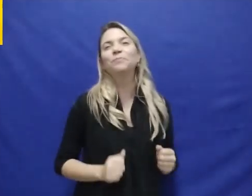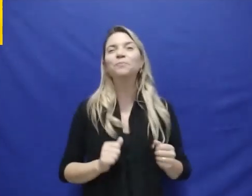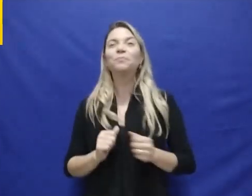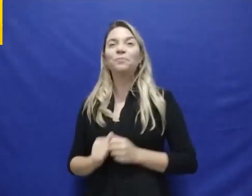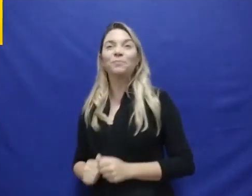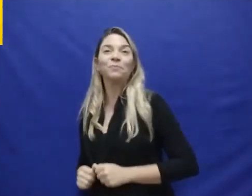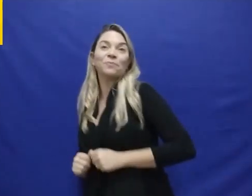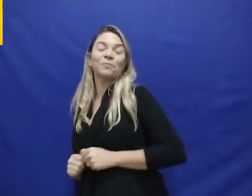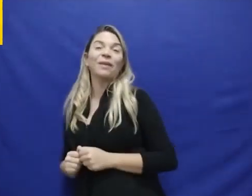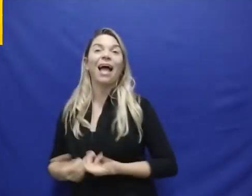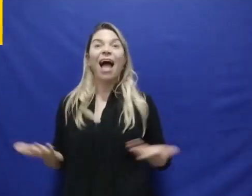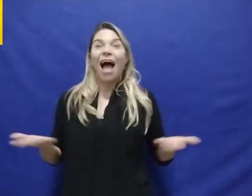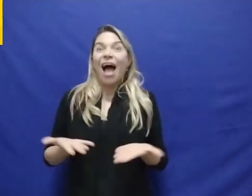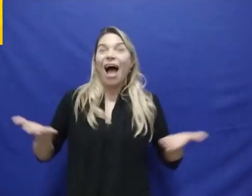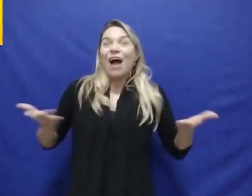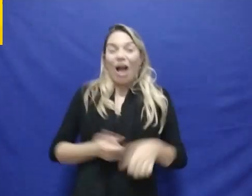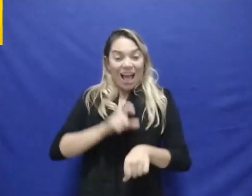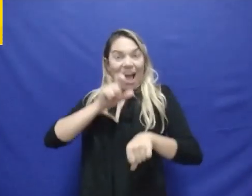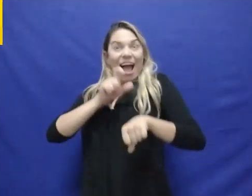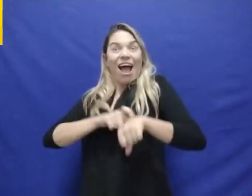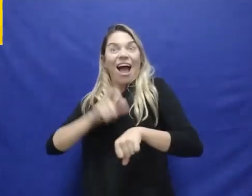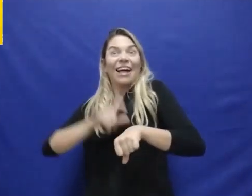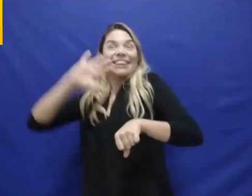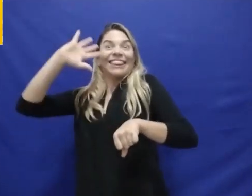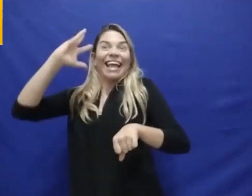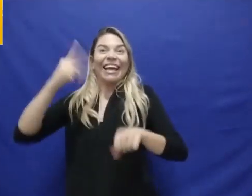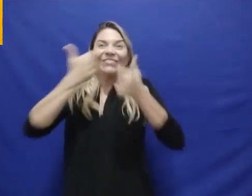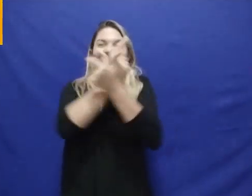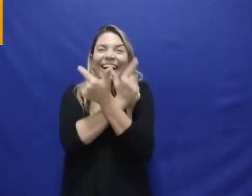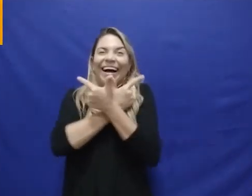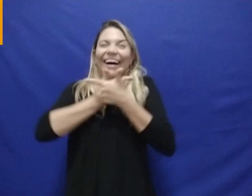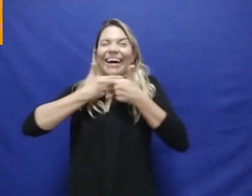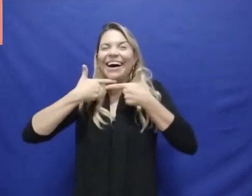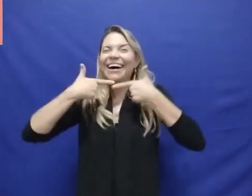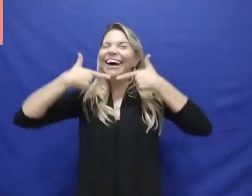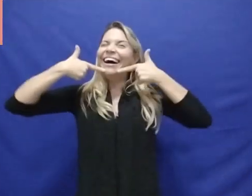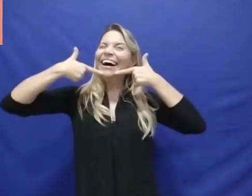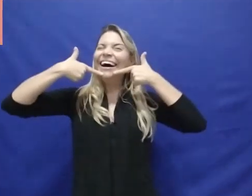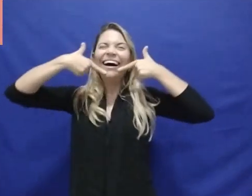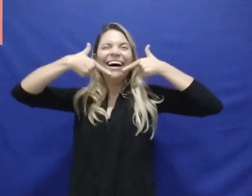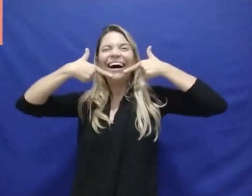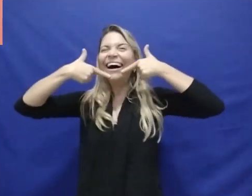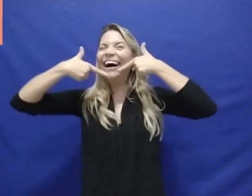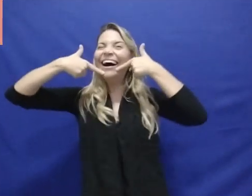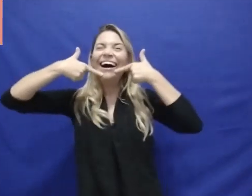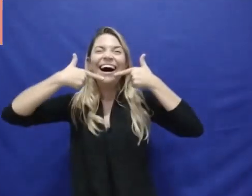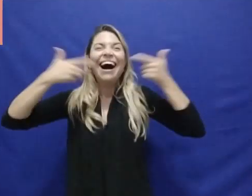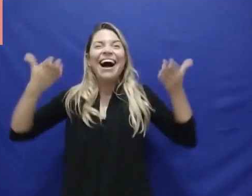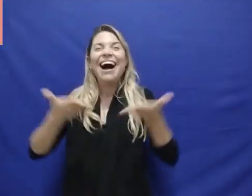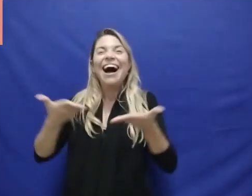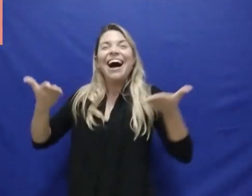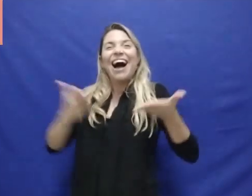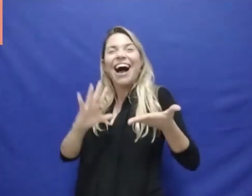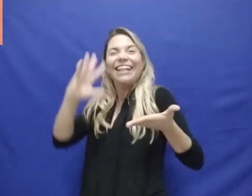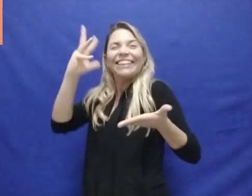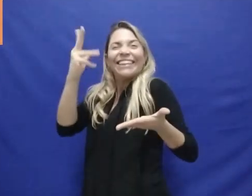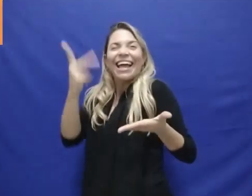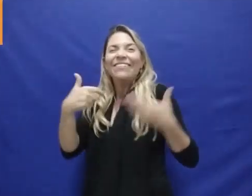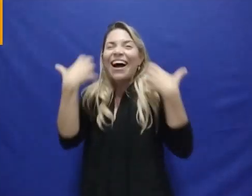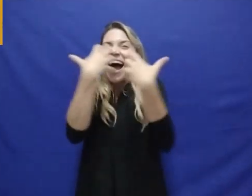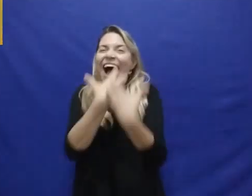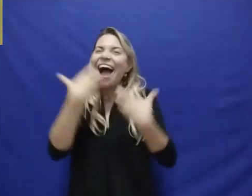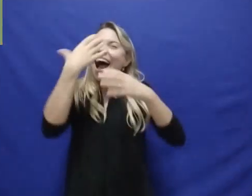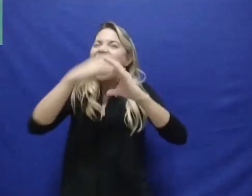É tempo de sorrir, é tempo de cantar,